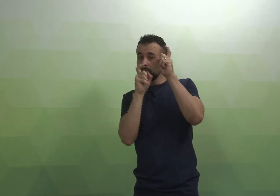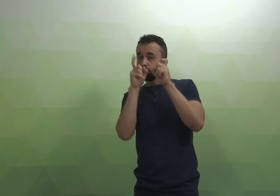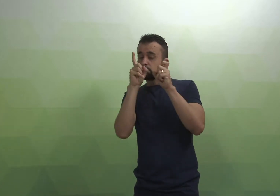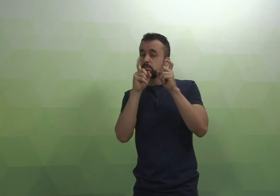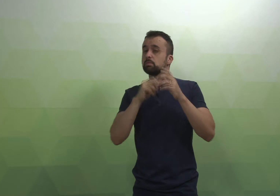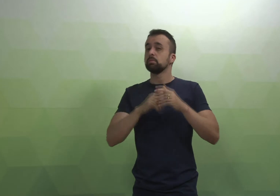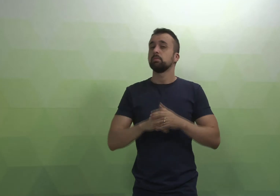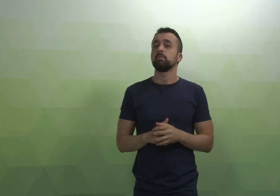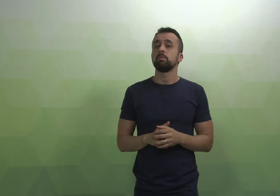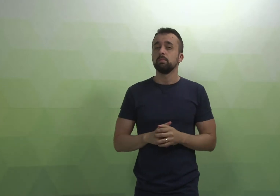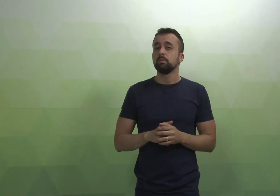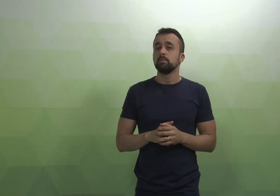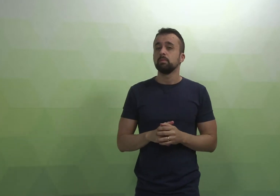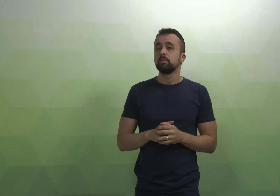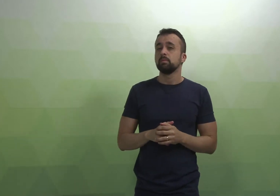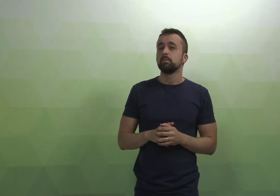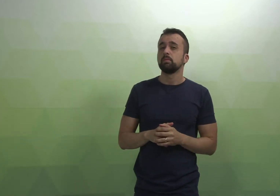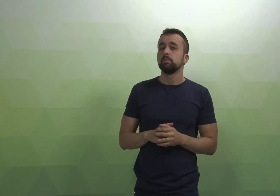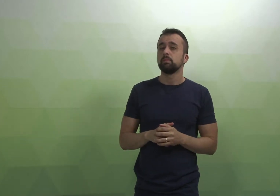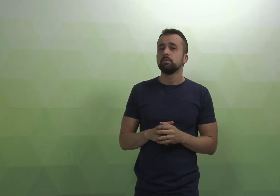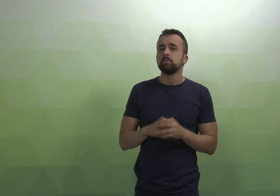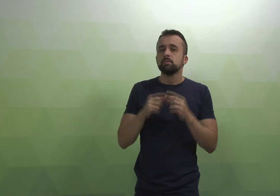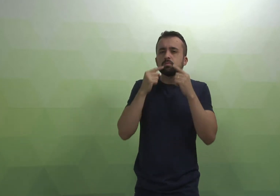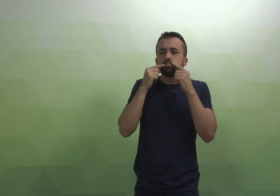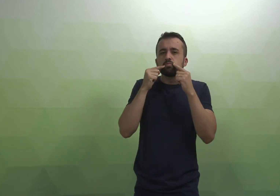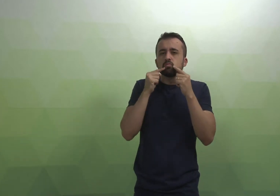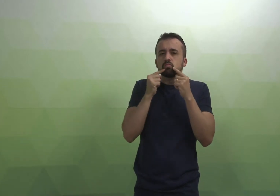Nesses casos, a expressão facial,